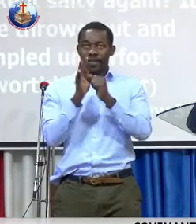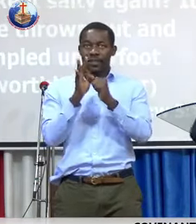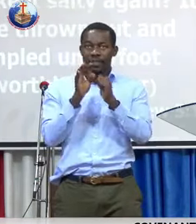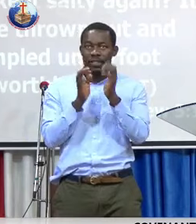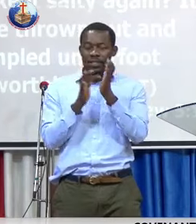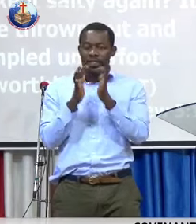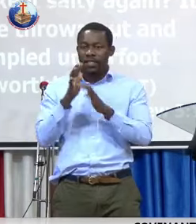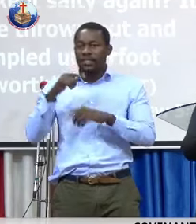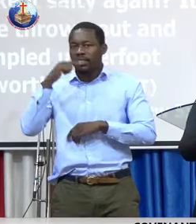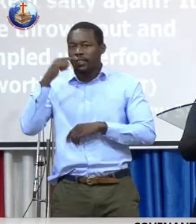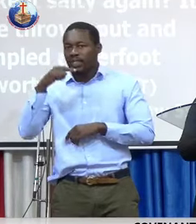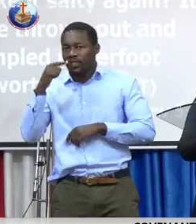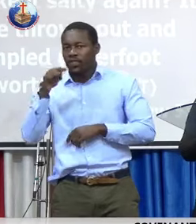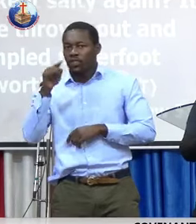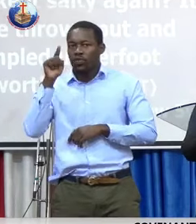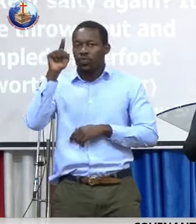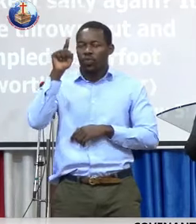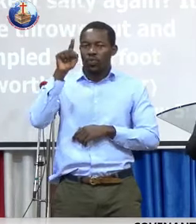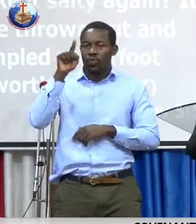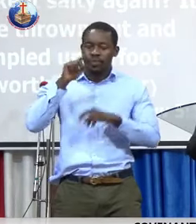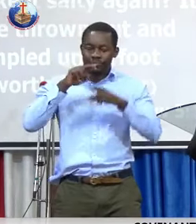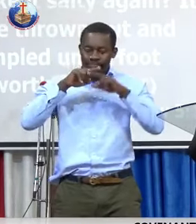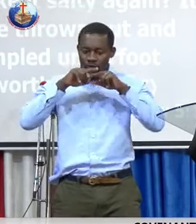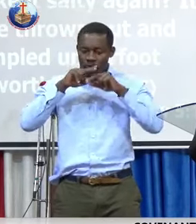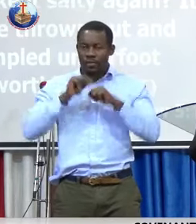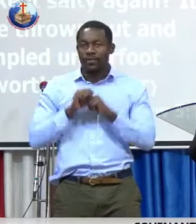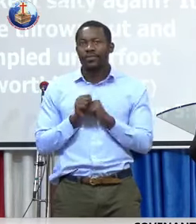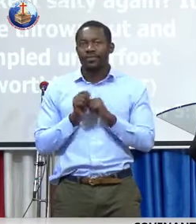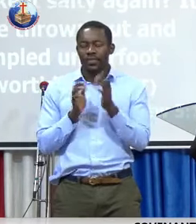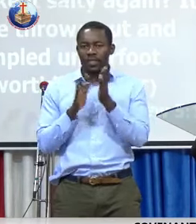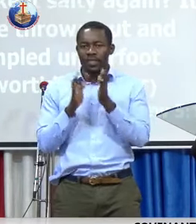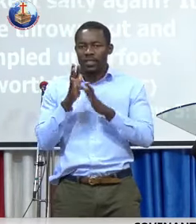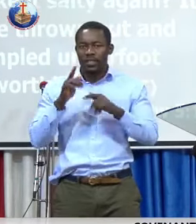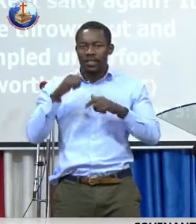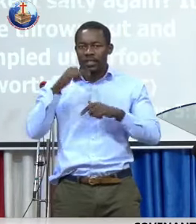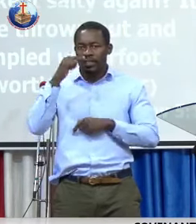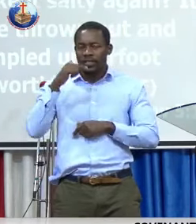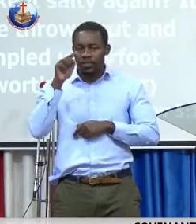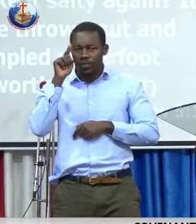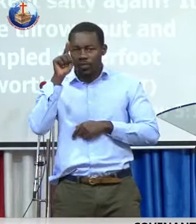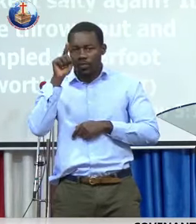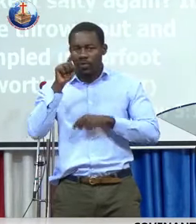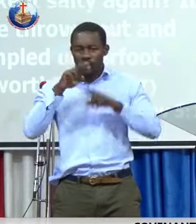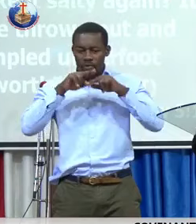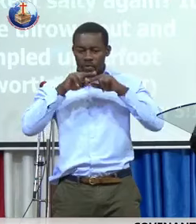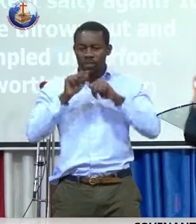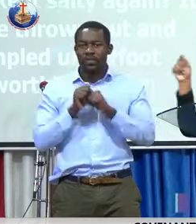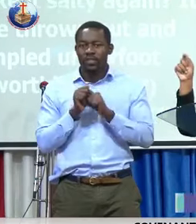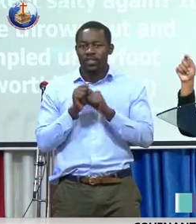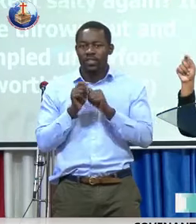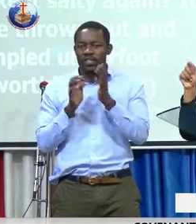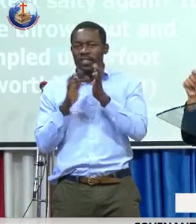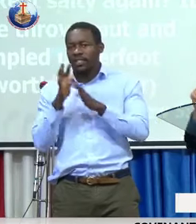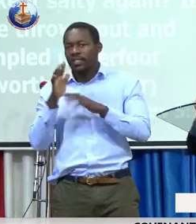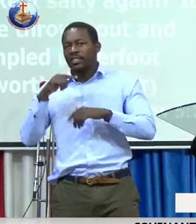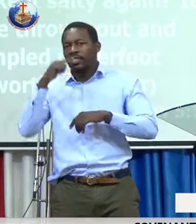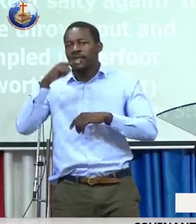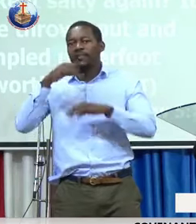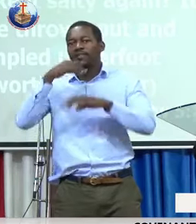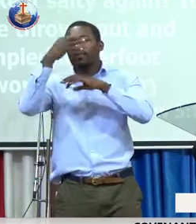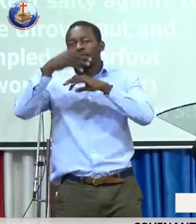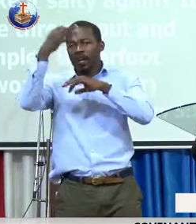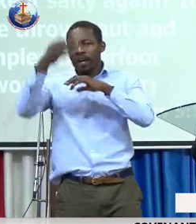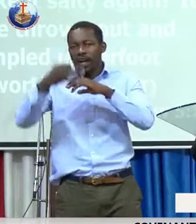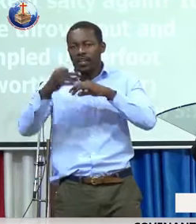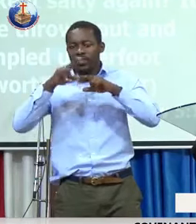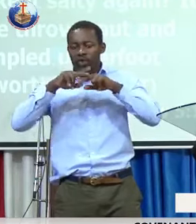the salt, yes. Kuanzia mstari wa 13 ambapo anasema nyinyi ni chumvi. He did not say you will be the salt of the earth.